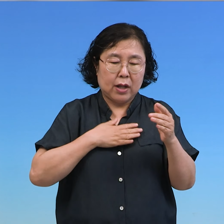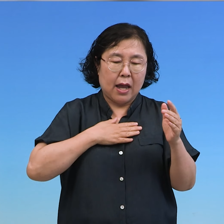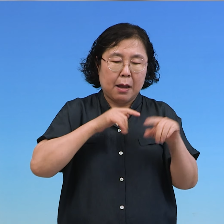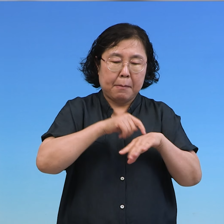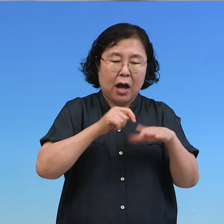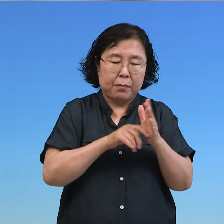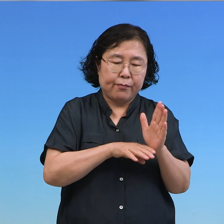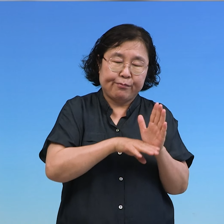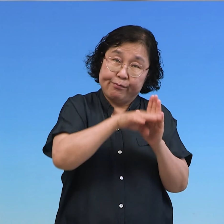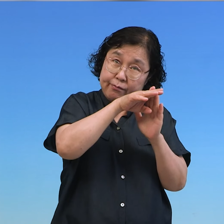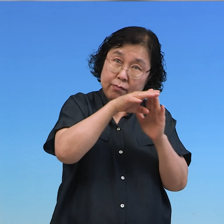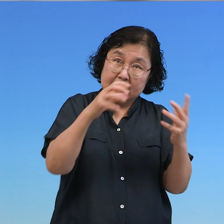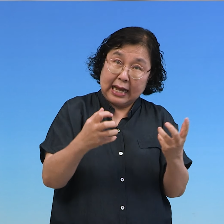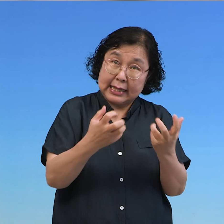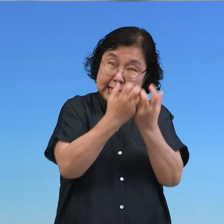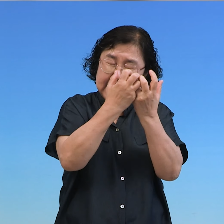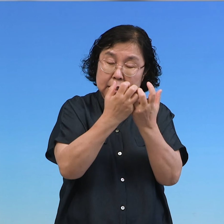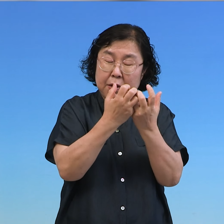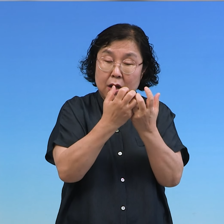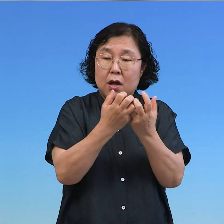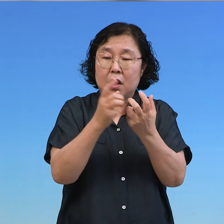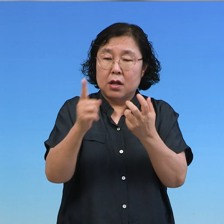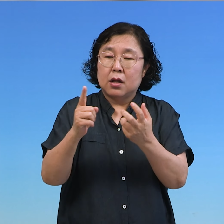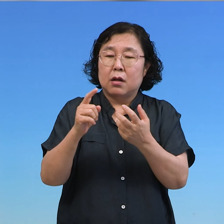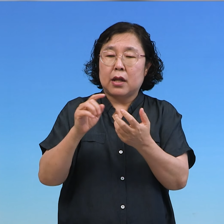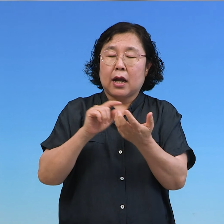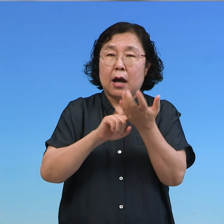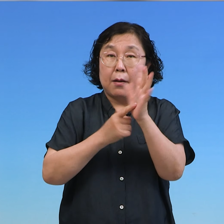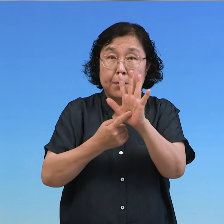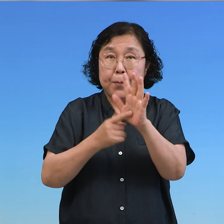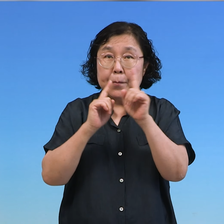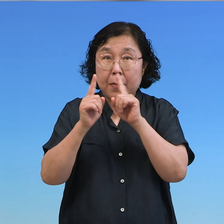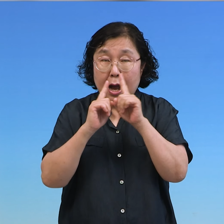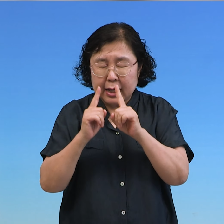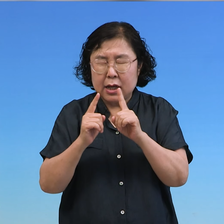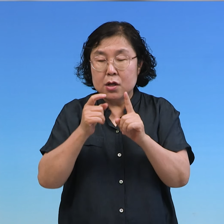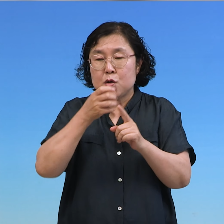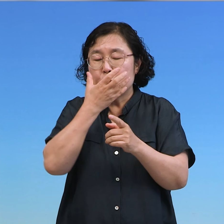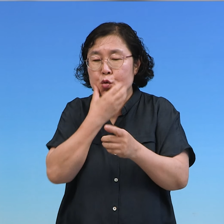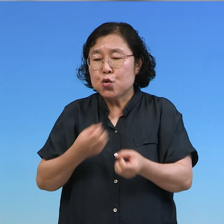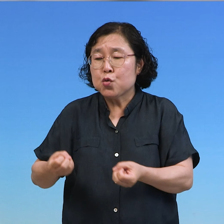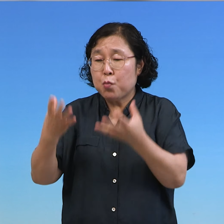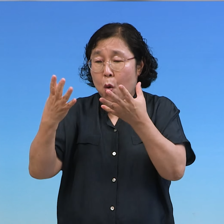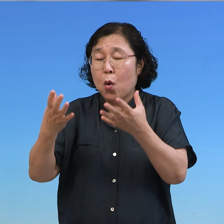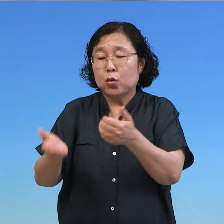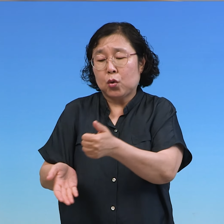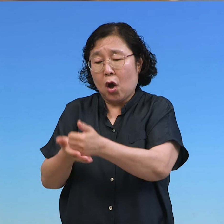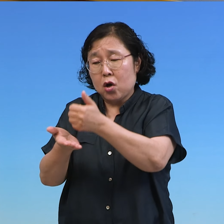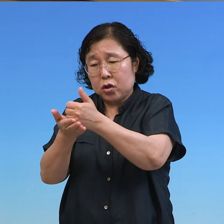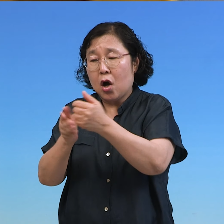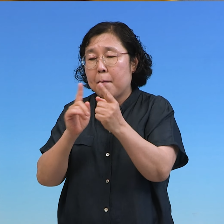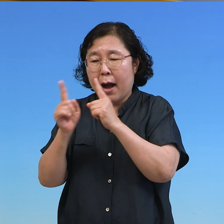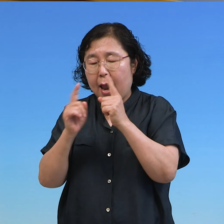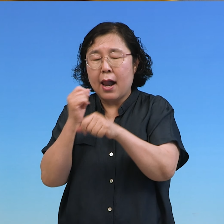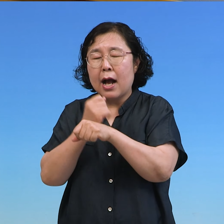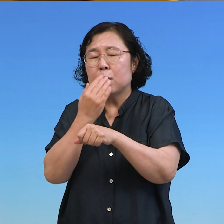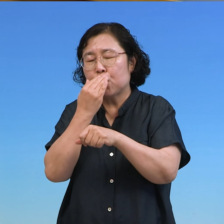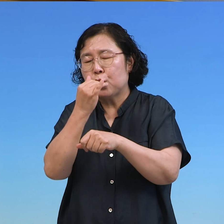언어 이걸 하자는 거거든요 오늘 본문도 똑같은 원리입니다 오늘 본문 골로세서 3장 16절 17절